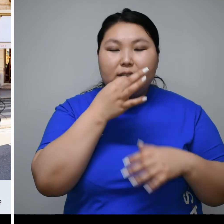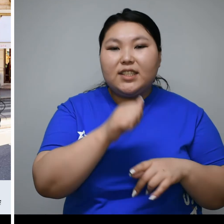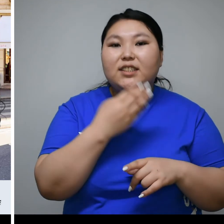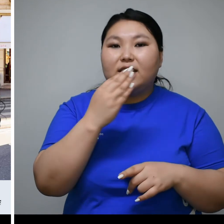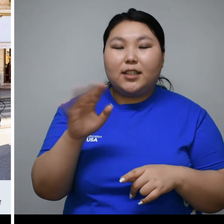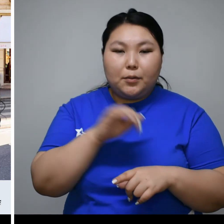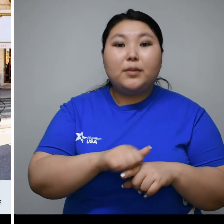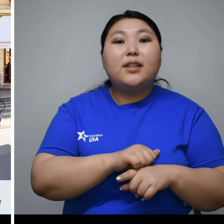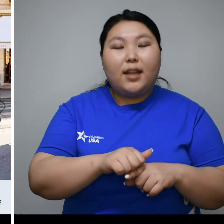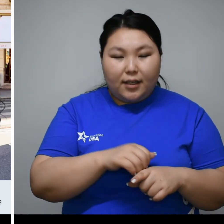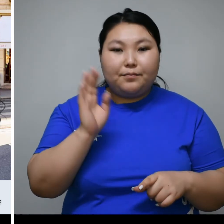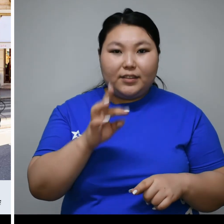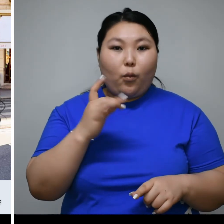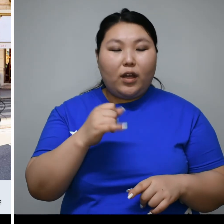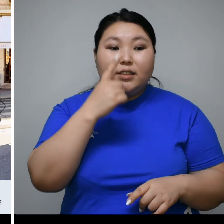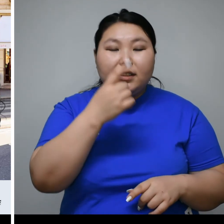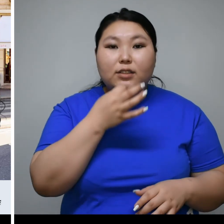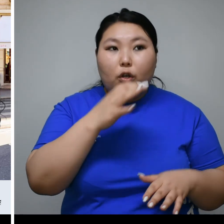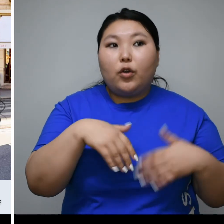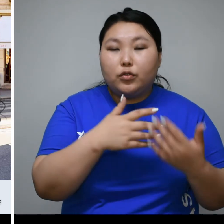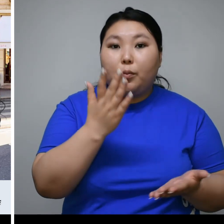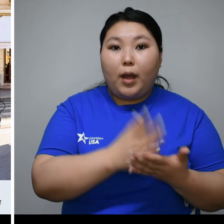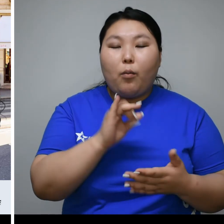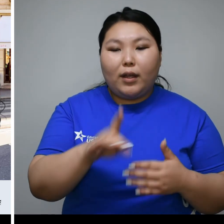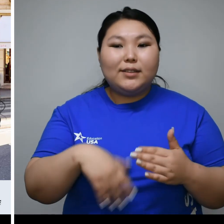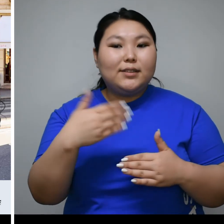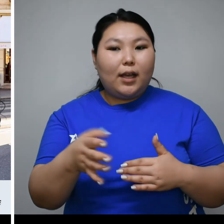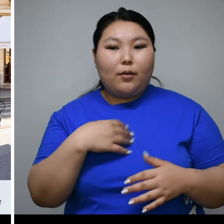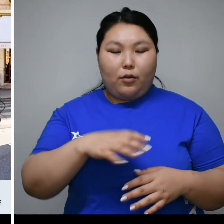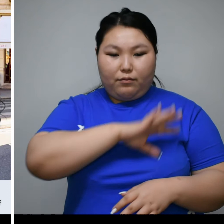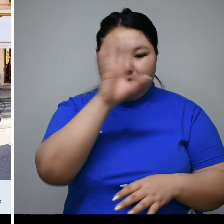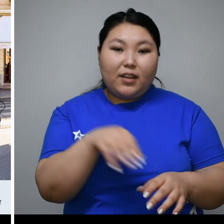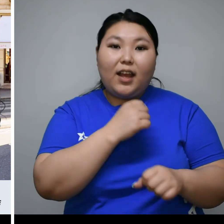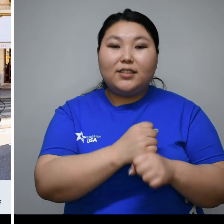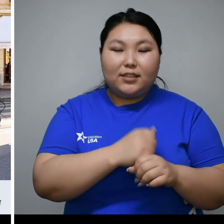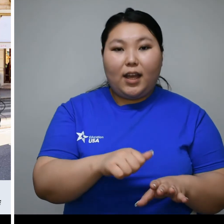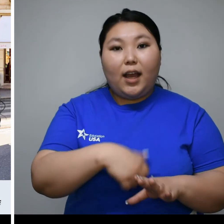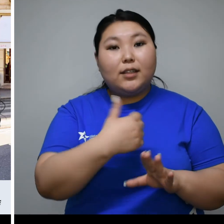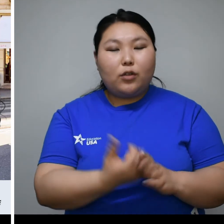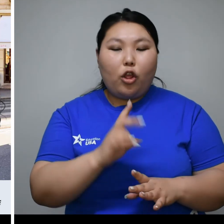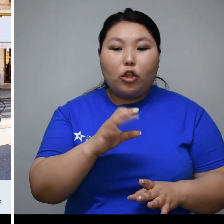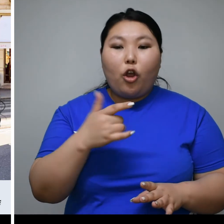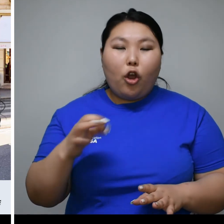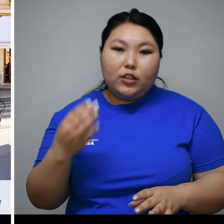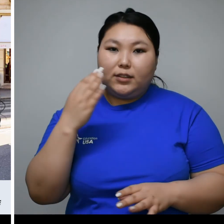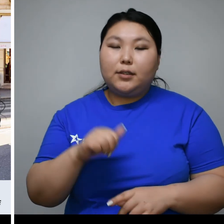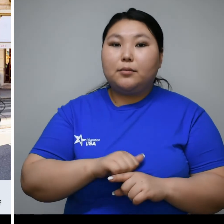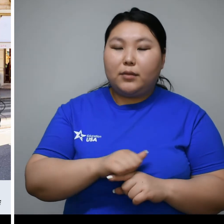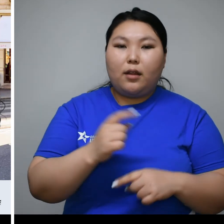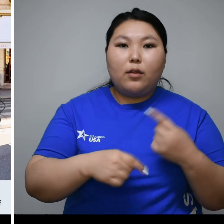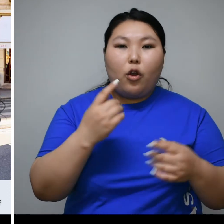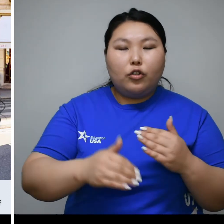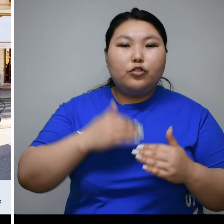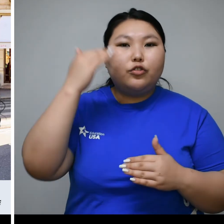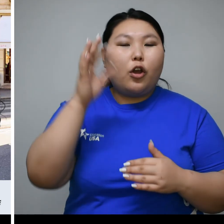эртхэн шалгалтуудаа бэлдэрээ. Ялангуяа ядаж нэгийг өгчихсэн байх юм бол та дараа нь full time ажлынхаа хажуугаар нөгөө шалгалтаа